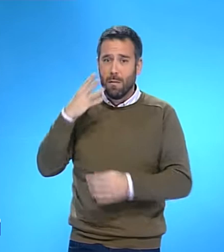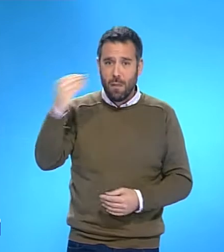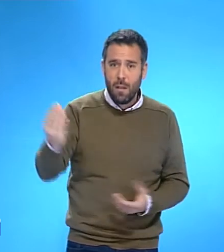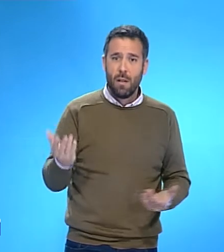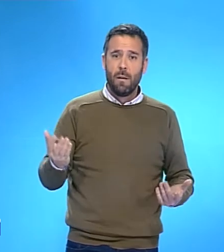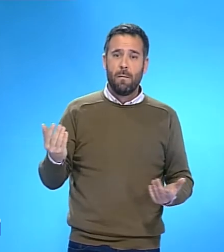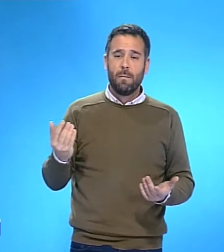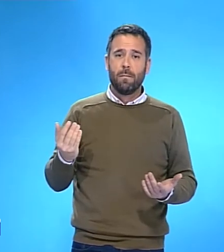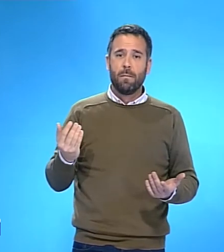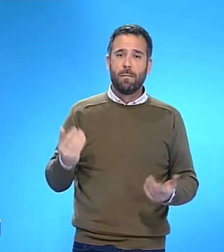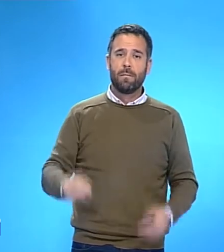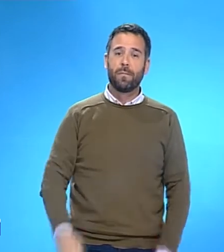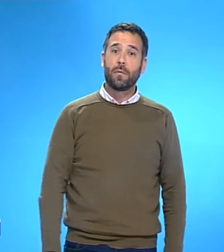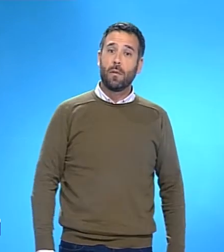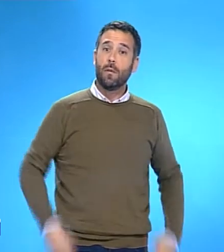así. Solo quería que le entendieran.